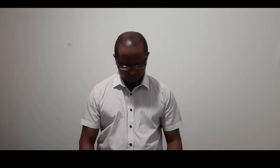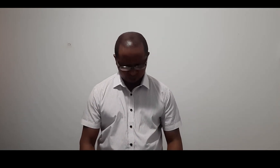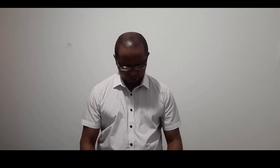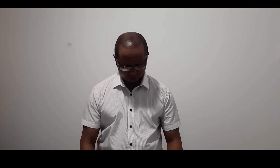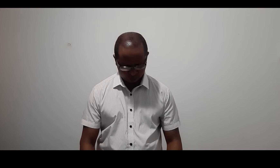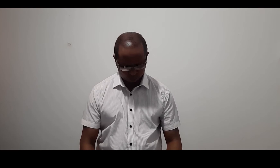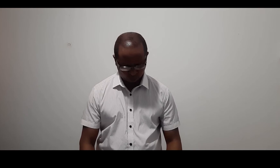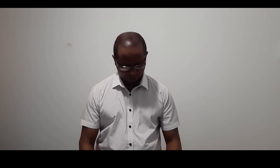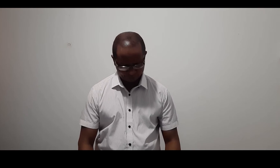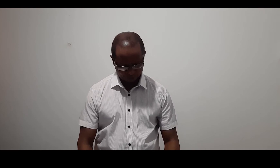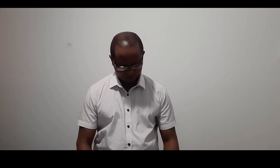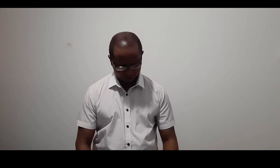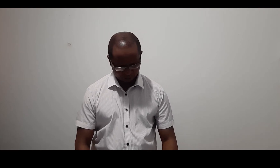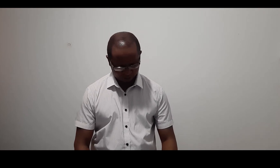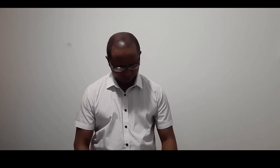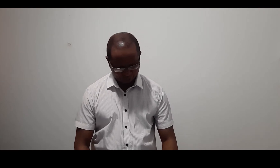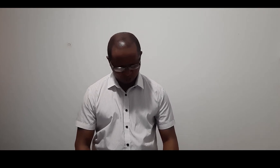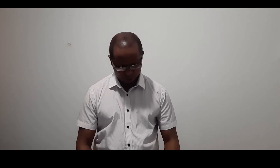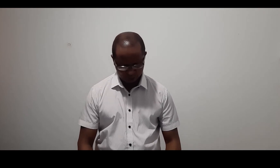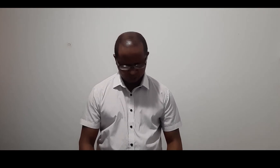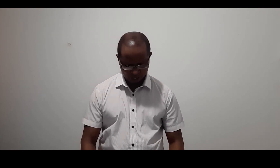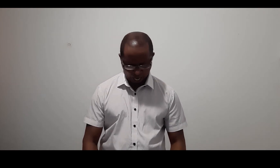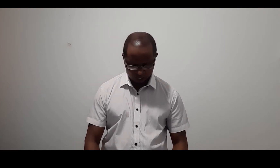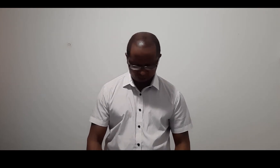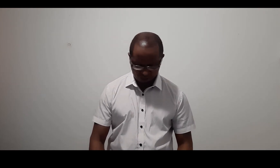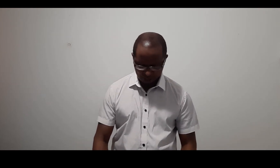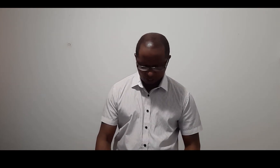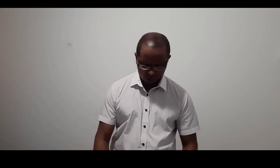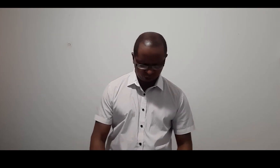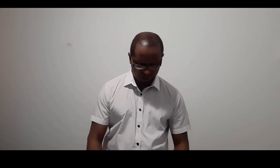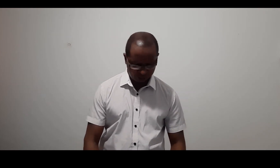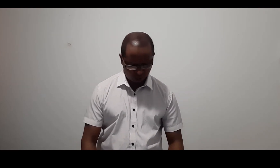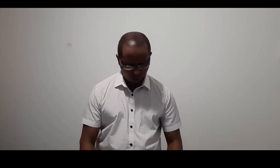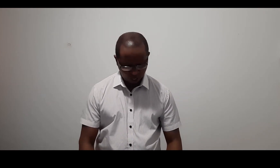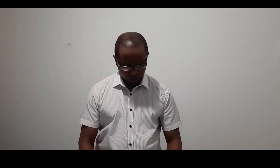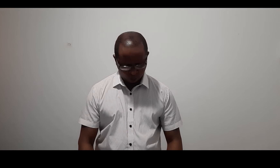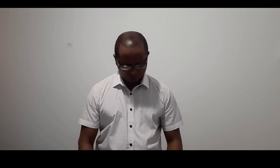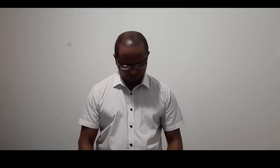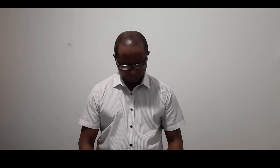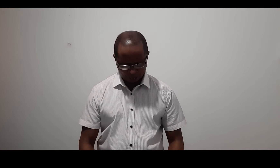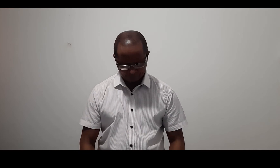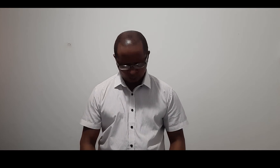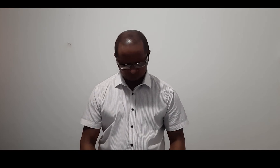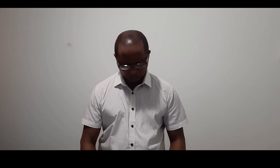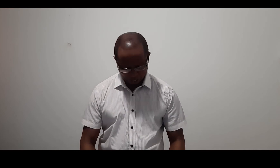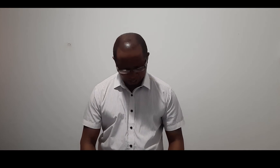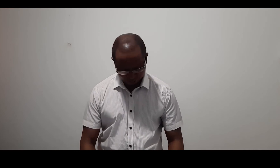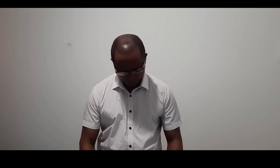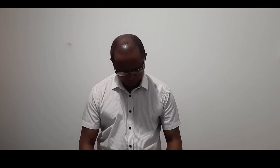vokatry ny fisotroan taoka sy ny fahamamoa ary ny fiaiaiana izao fiainana izao, ka ho avy tampoka aminareo tahaka ny fanoka izany